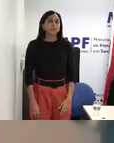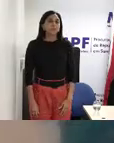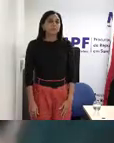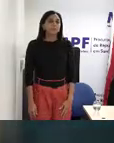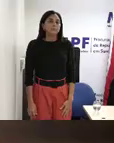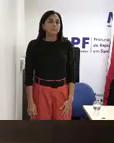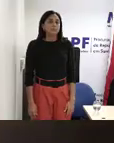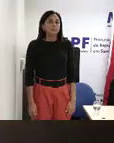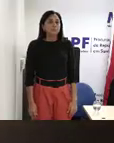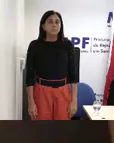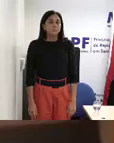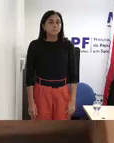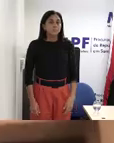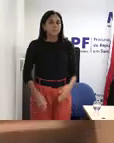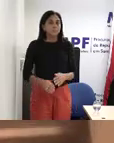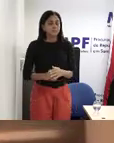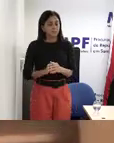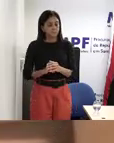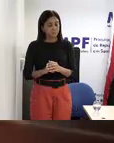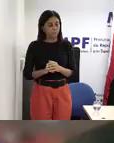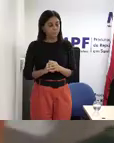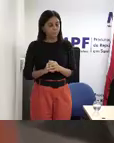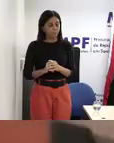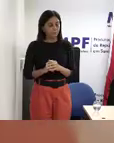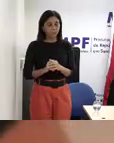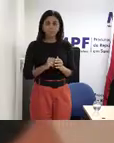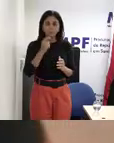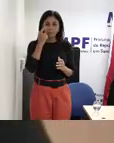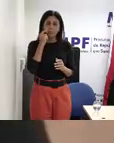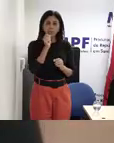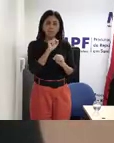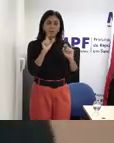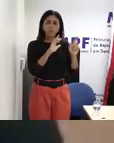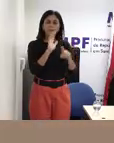foram realizados aí foram realizados aí mais de 81